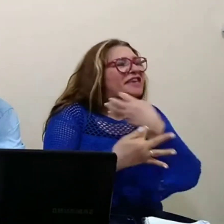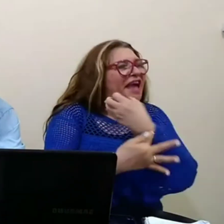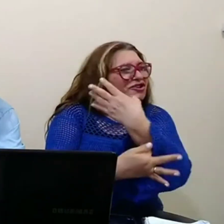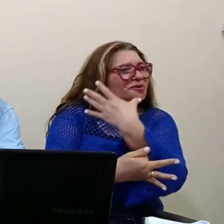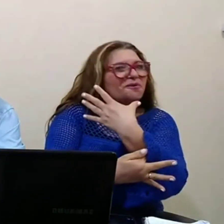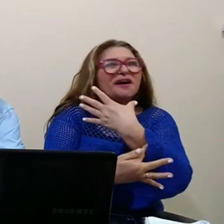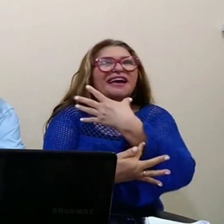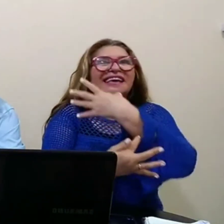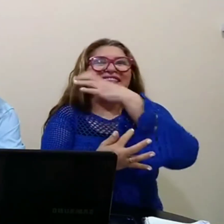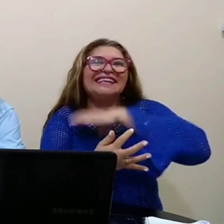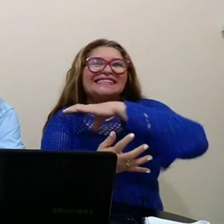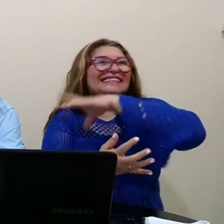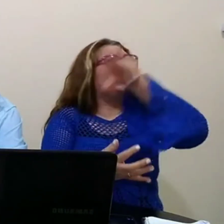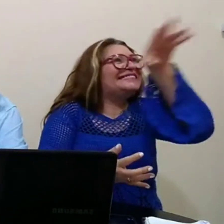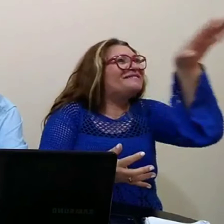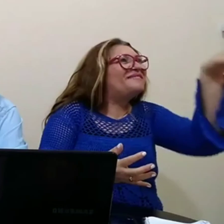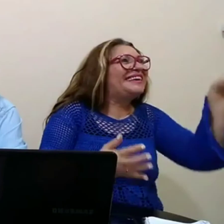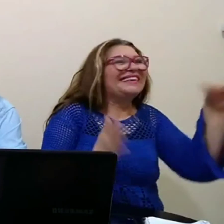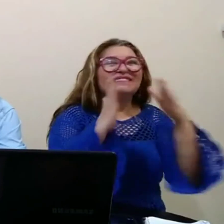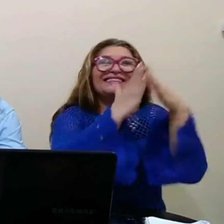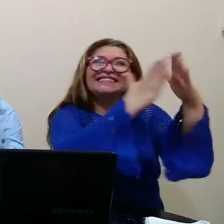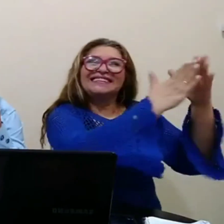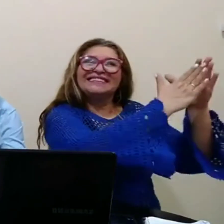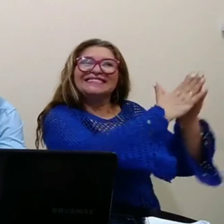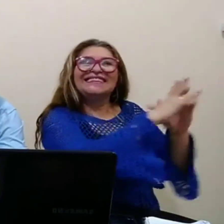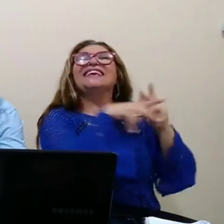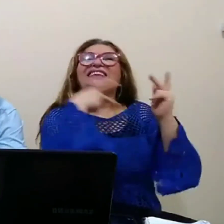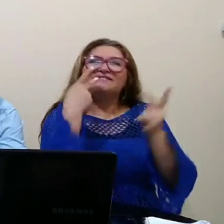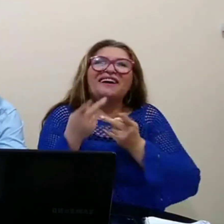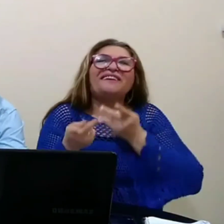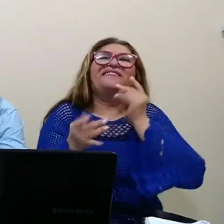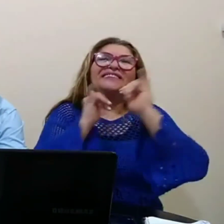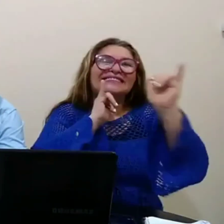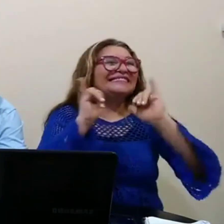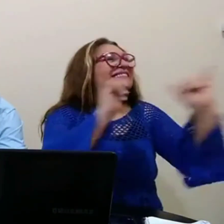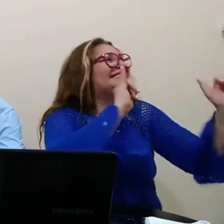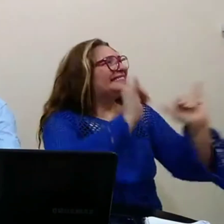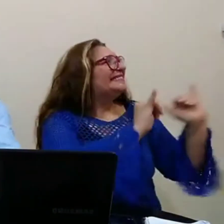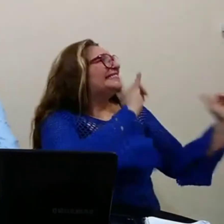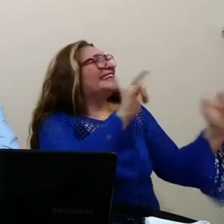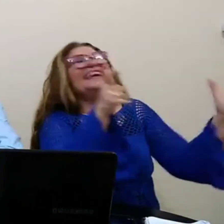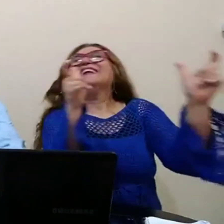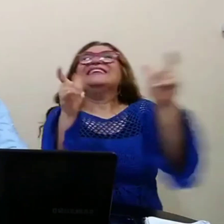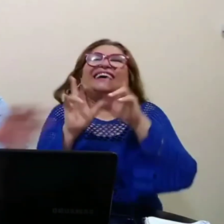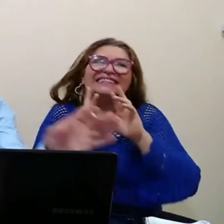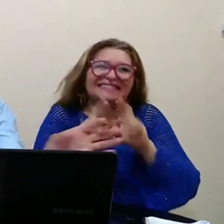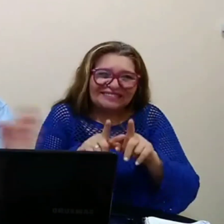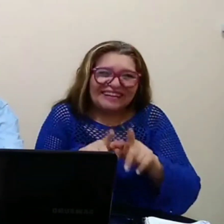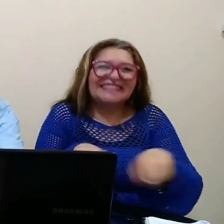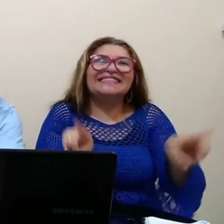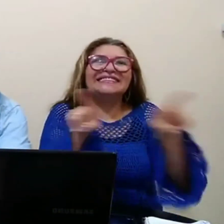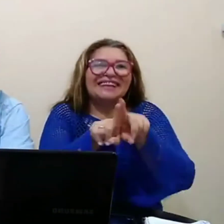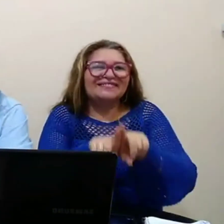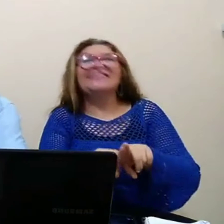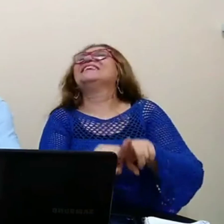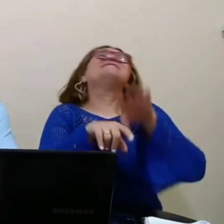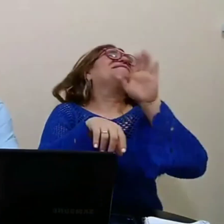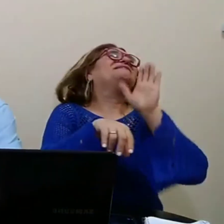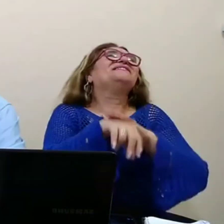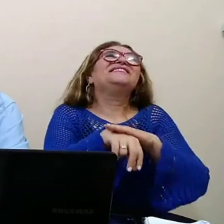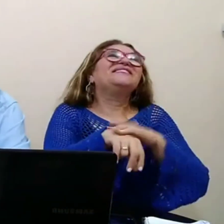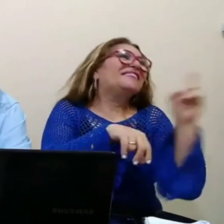teve compaixão de ti. Ele foi além. Ele foi nos dele, nos familiares, mas ele foi também nas outras pessoas,